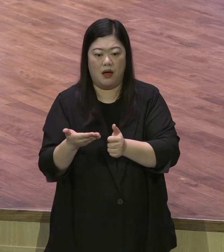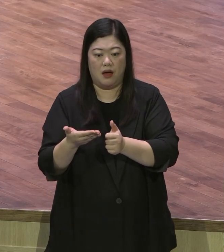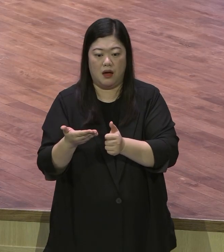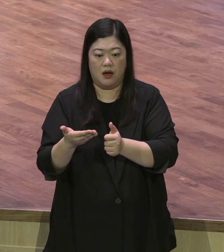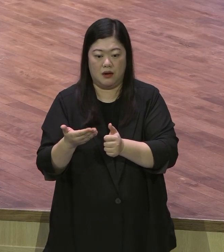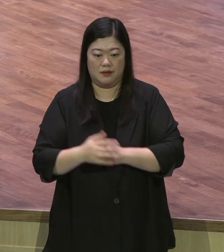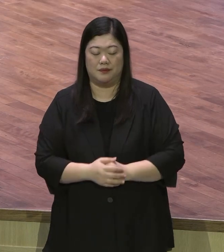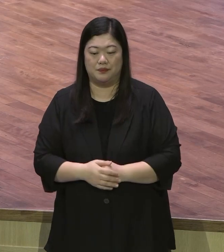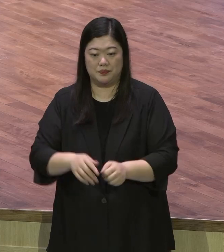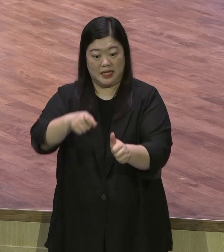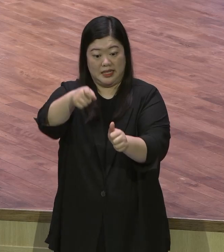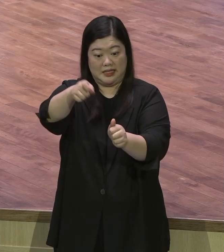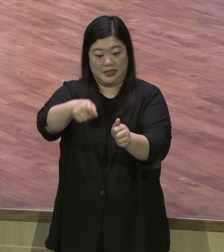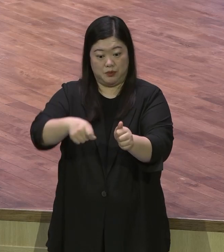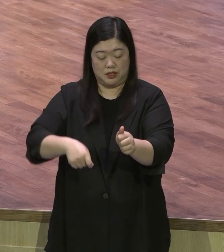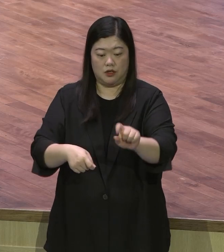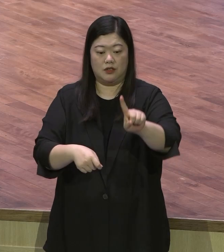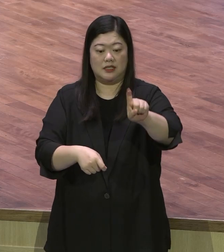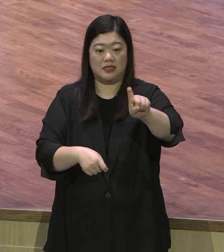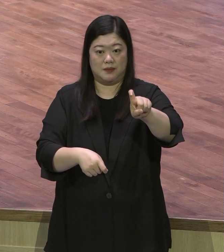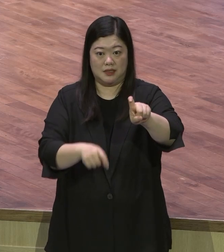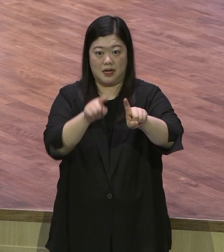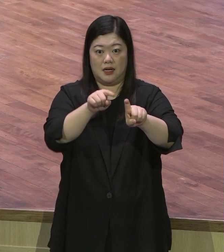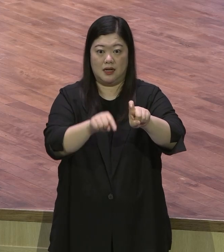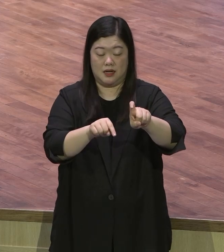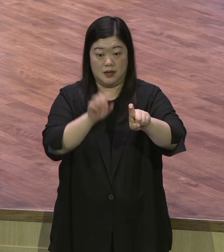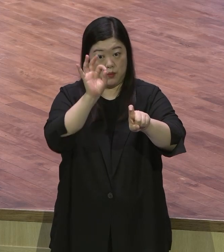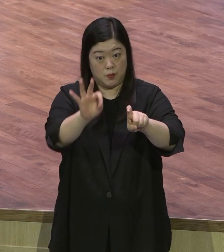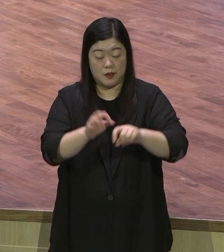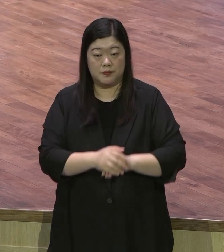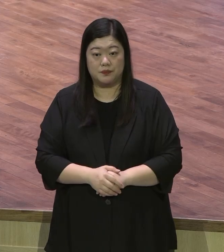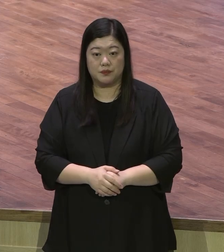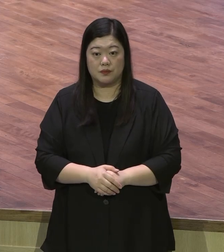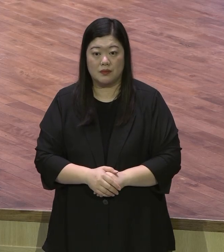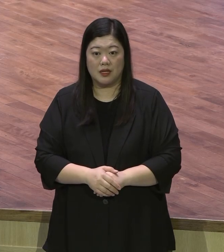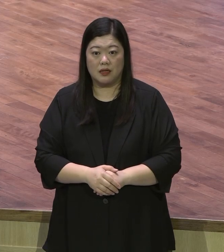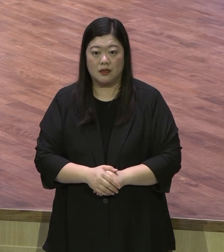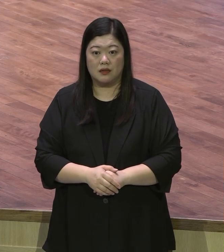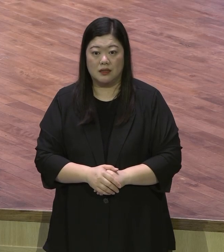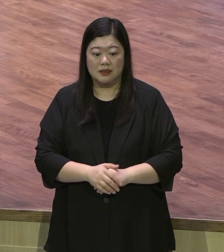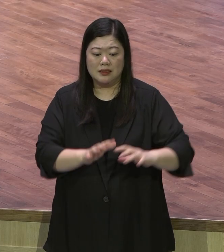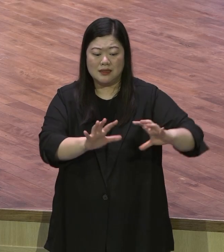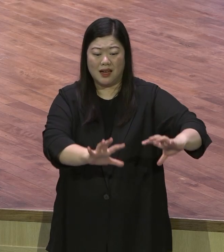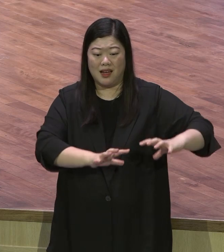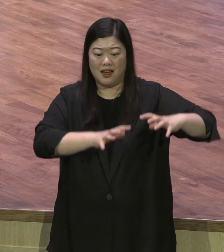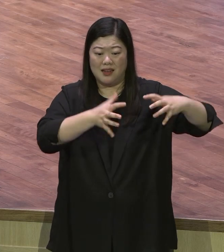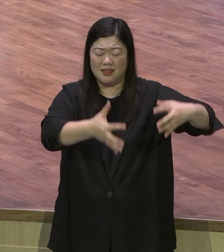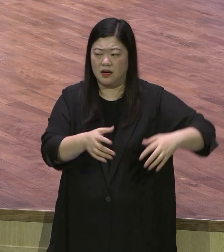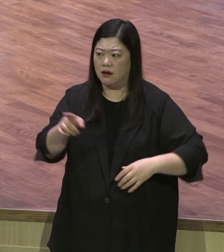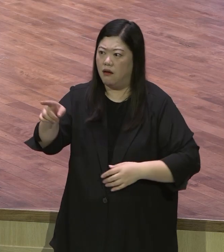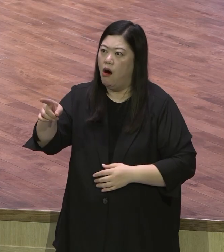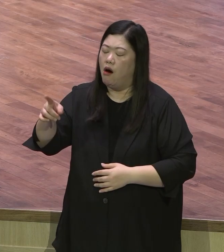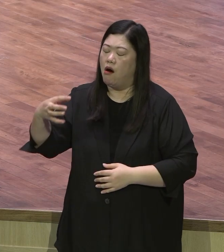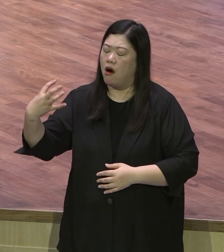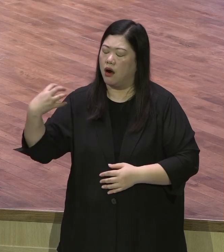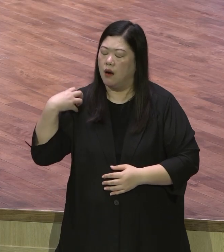된다. 히브리 11장 38절 말씀처럼 세상이 감당 못하는 그런 존재감